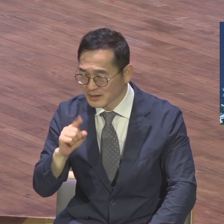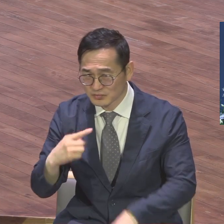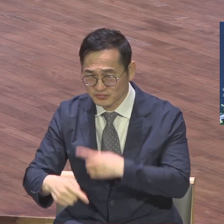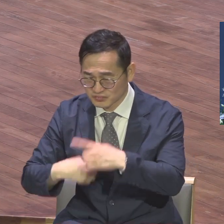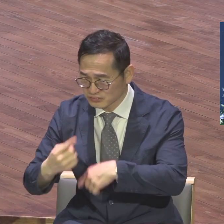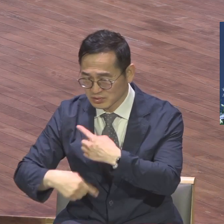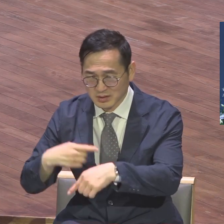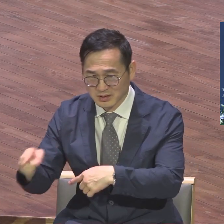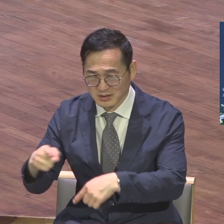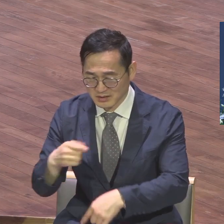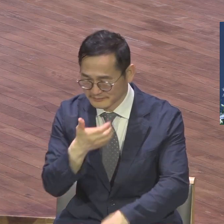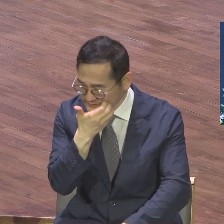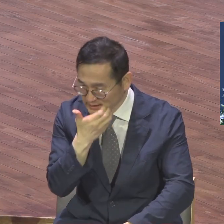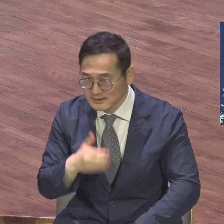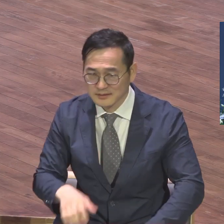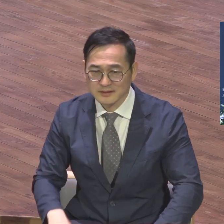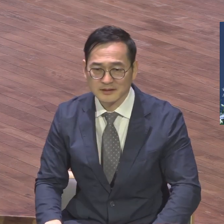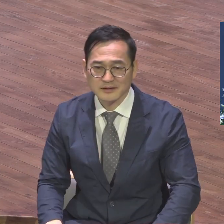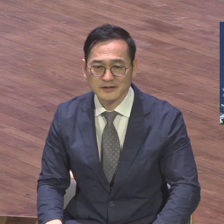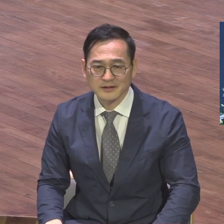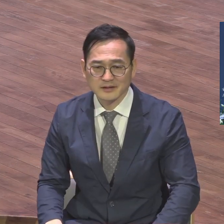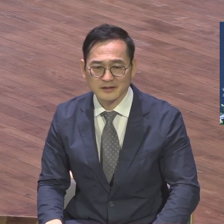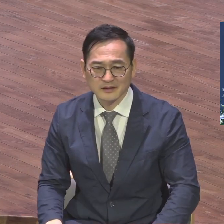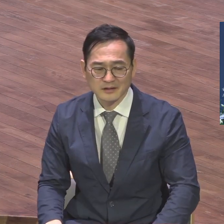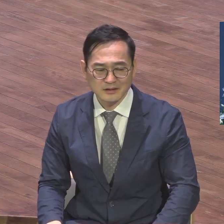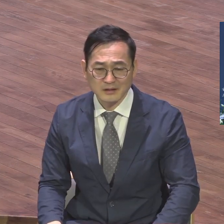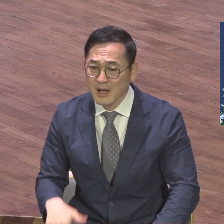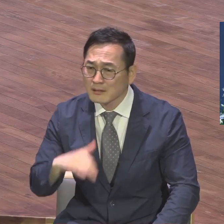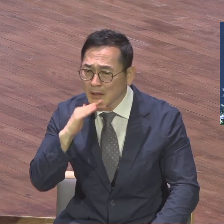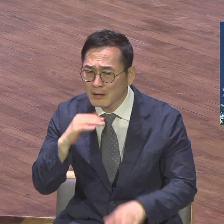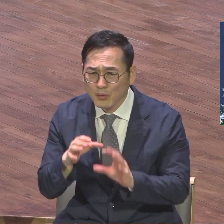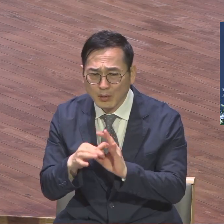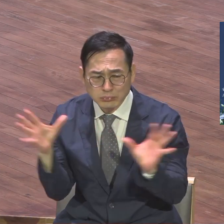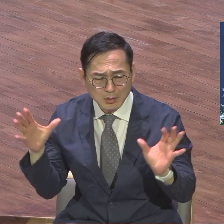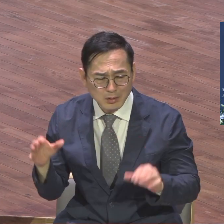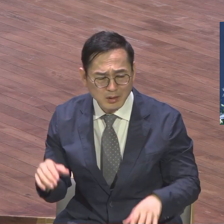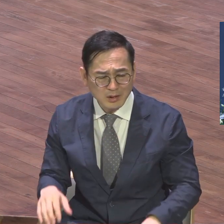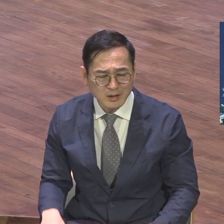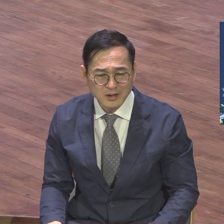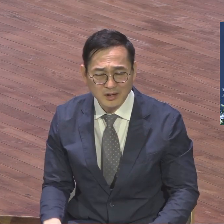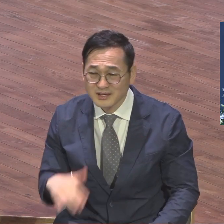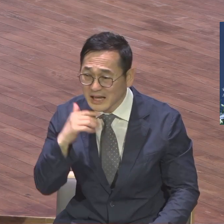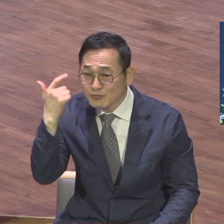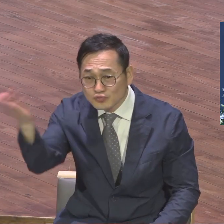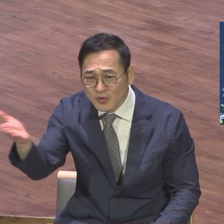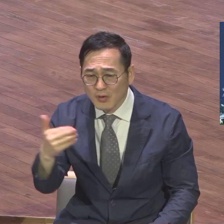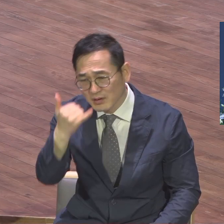실례예요. 직업이 뭐냐고 나이가 뭐냐 이거 묻질 않아요. 그 물으면 실례입니다.